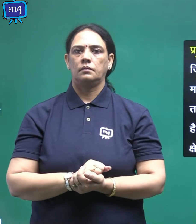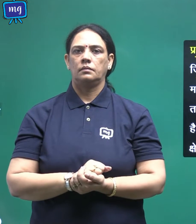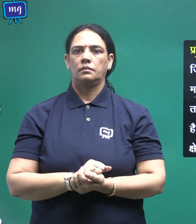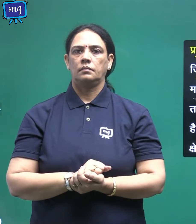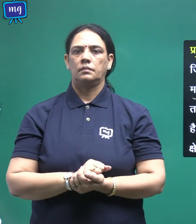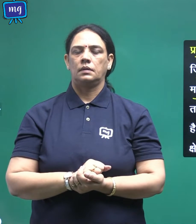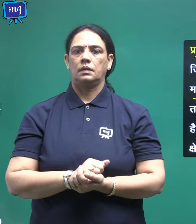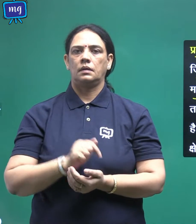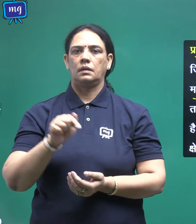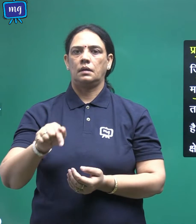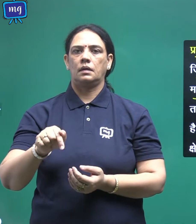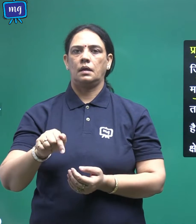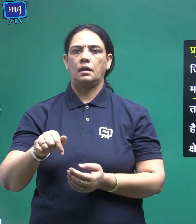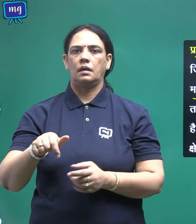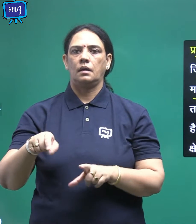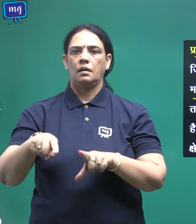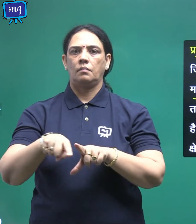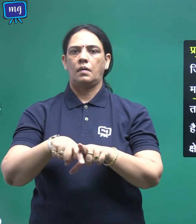की माप